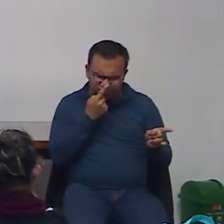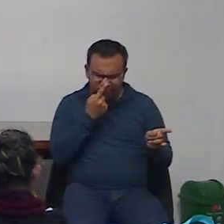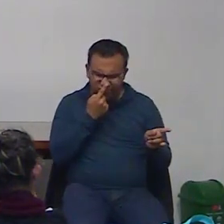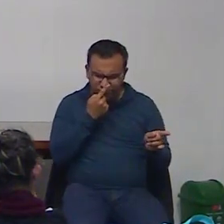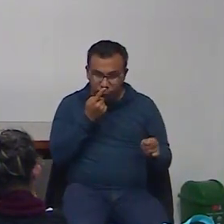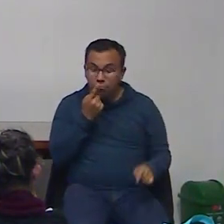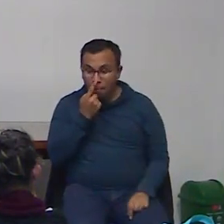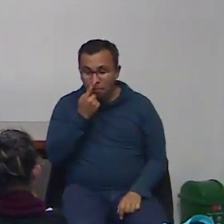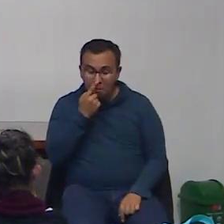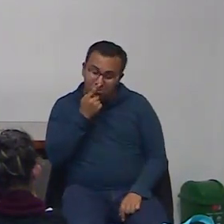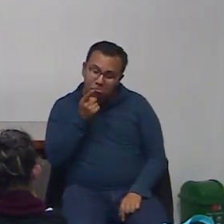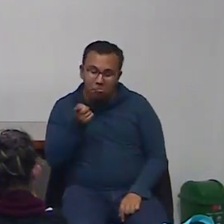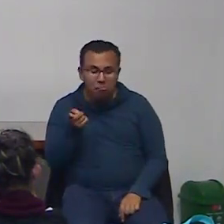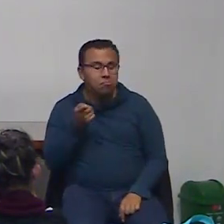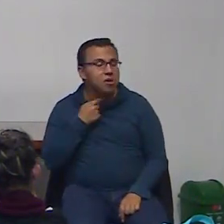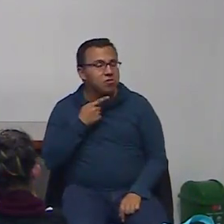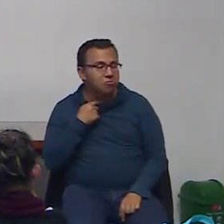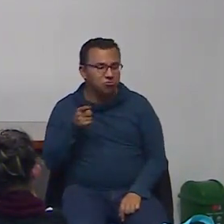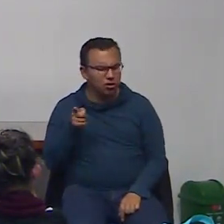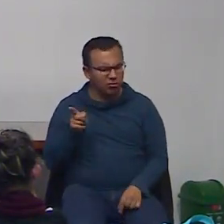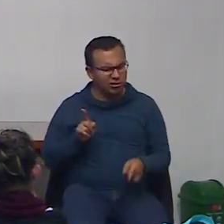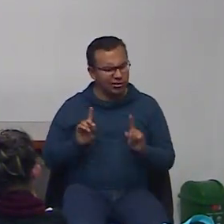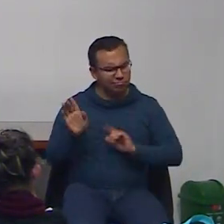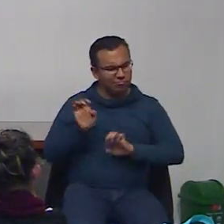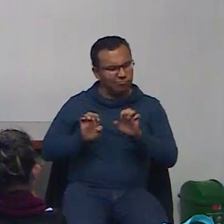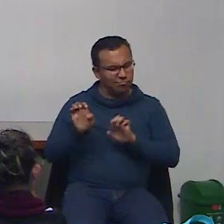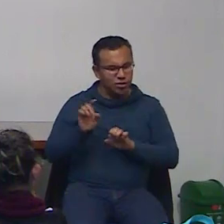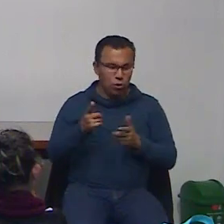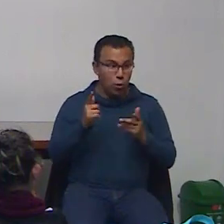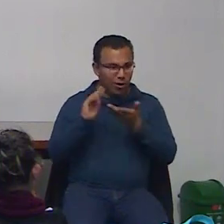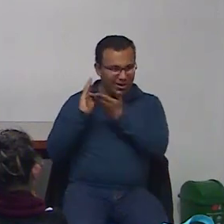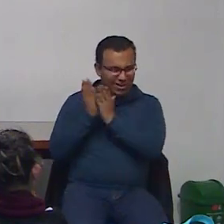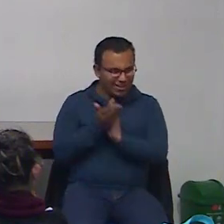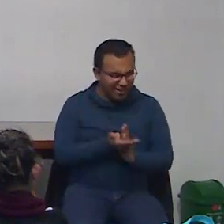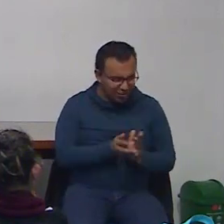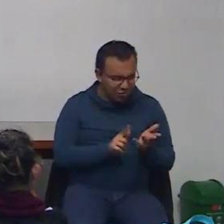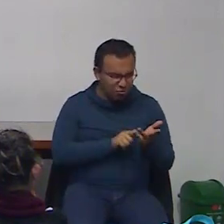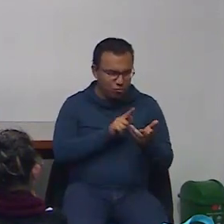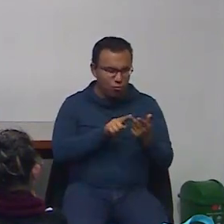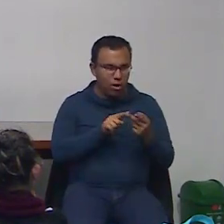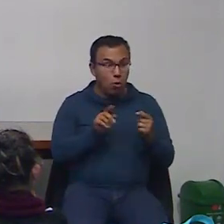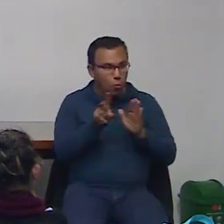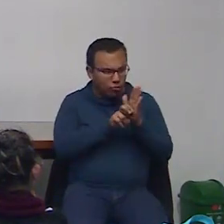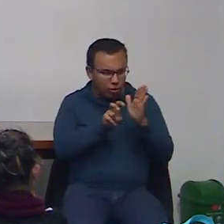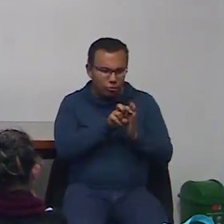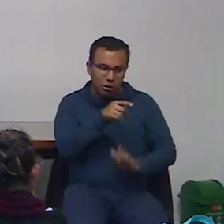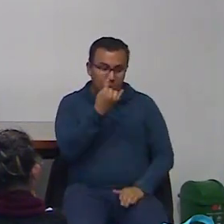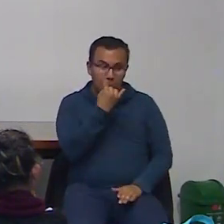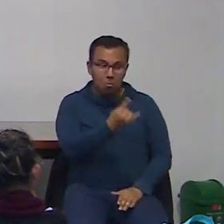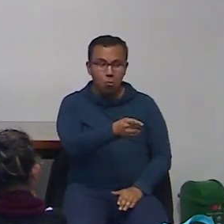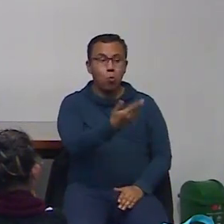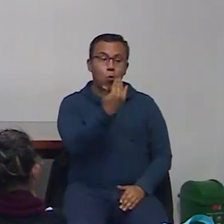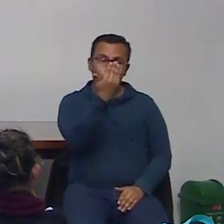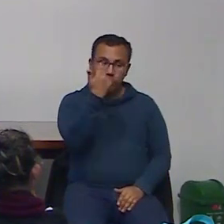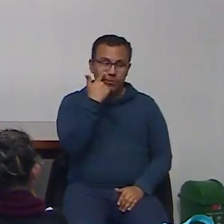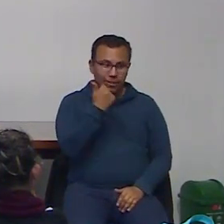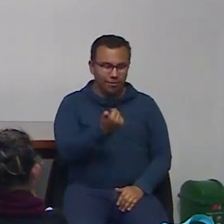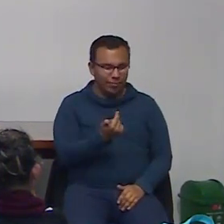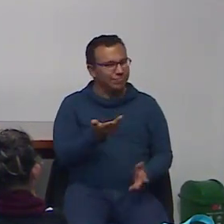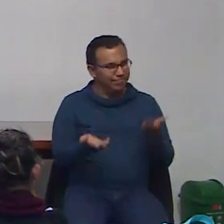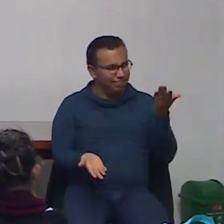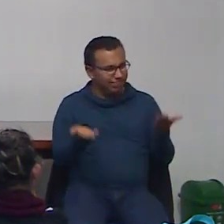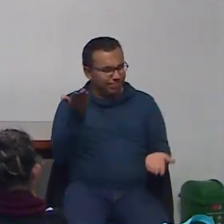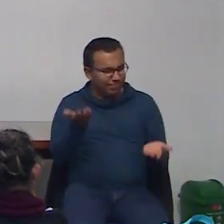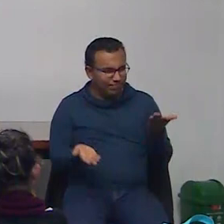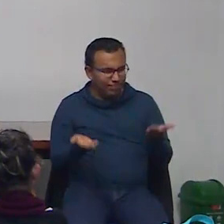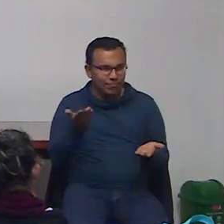a mí me gusta este estilo musical o esta literatura o estas teorías o este tipo de cosas Entonces digamos que